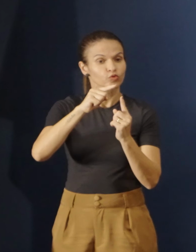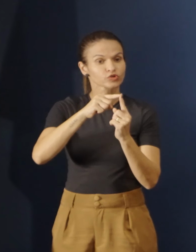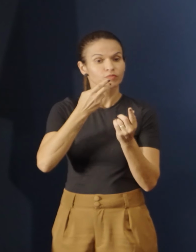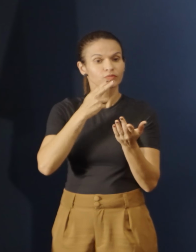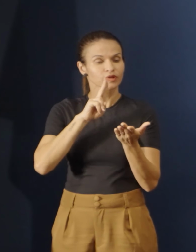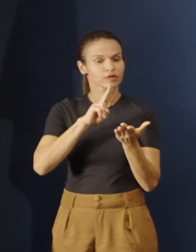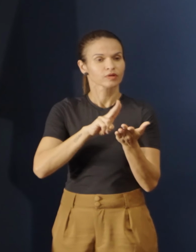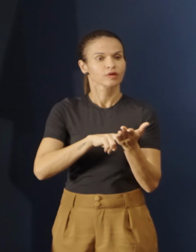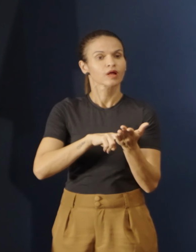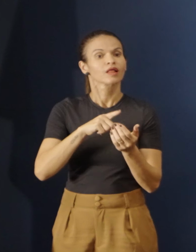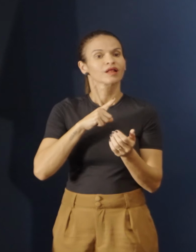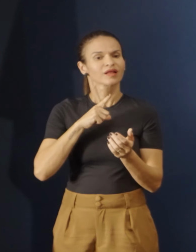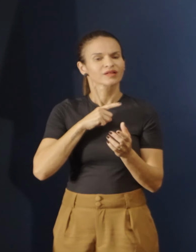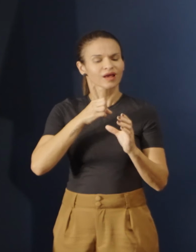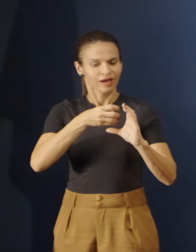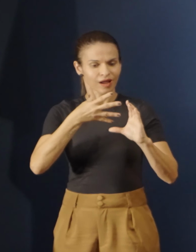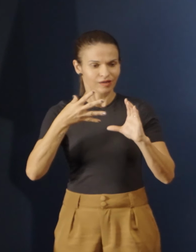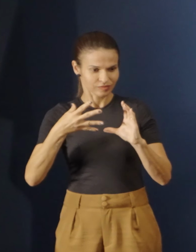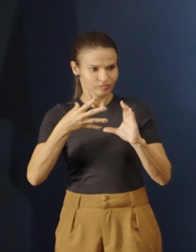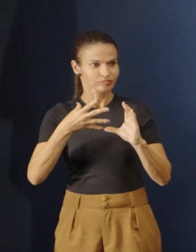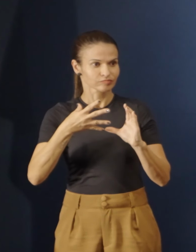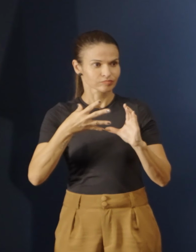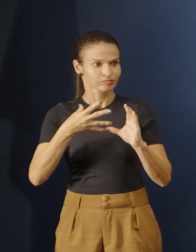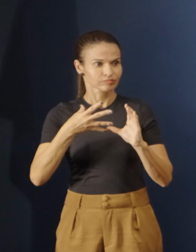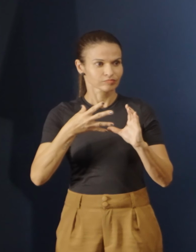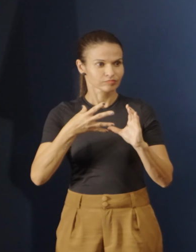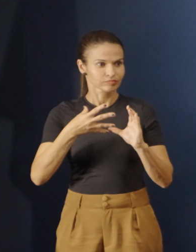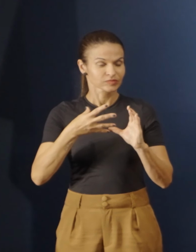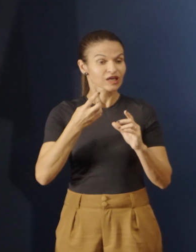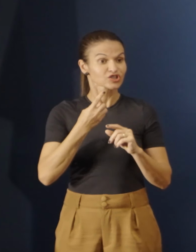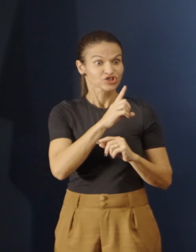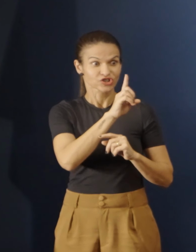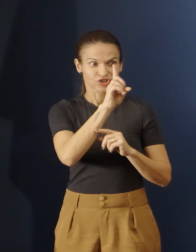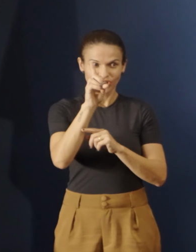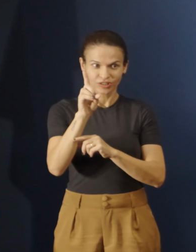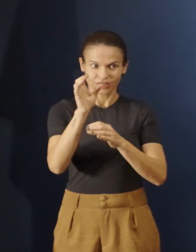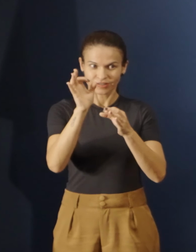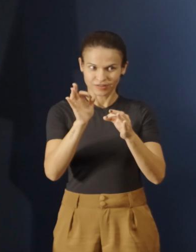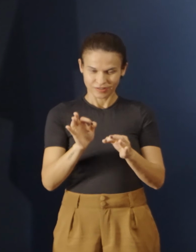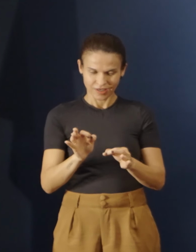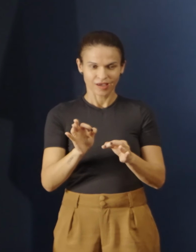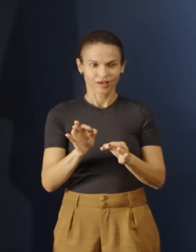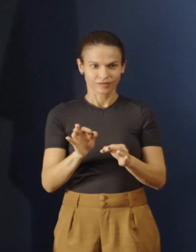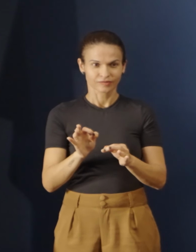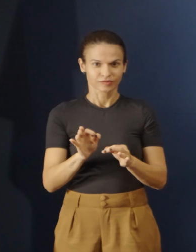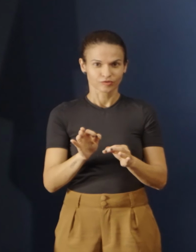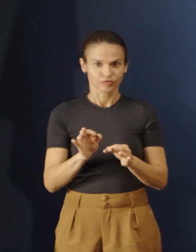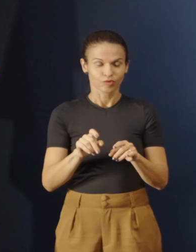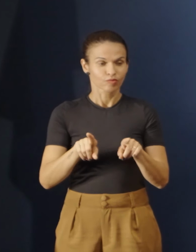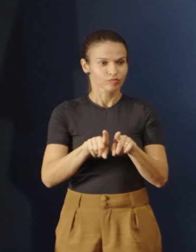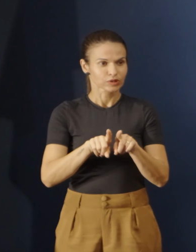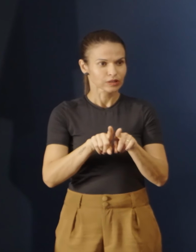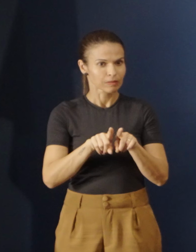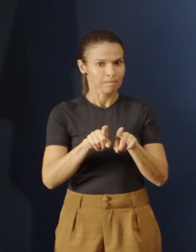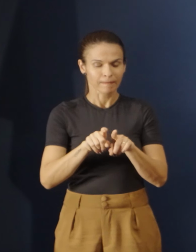O gênero epistolar, ele tem elementos que o configuram. Data, né? O dia, data. O